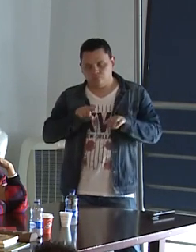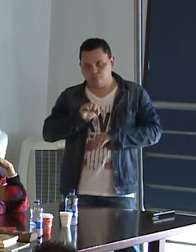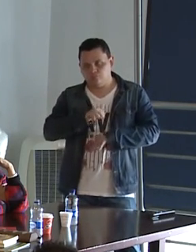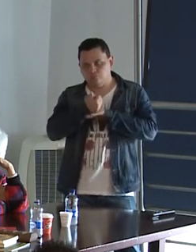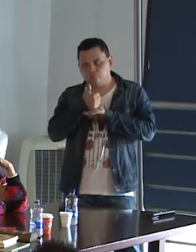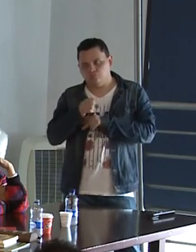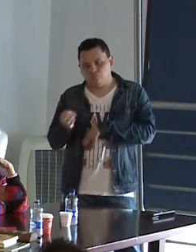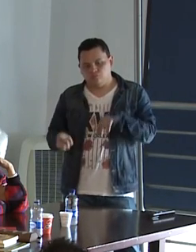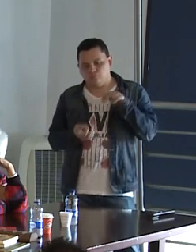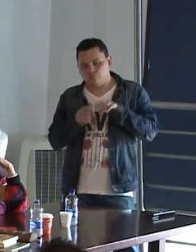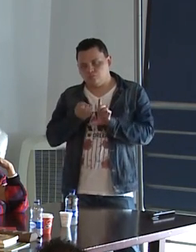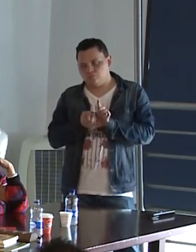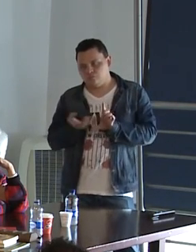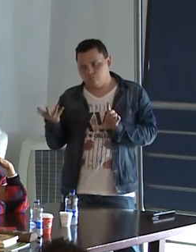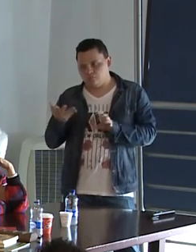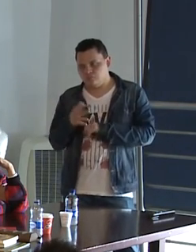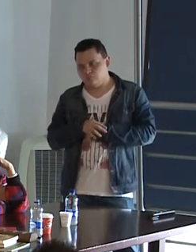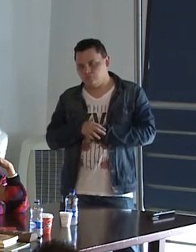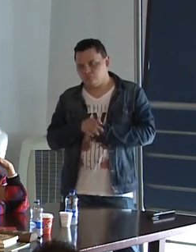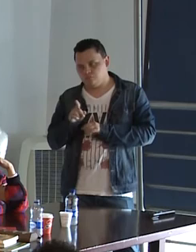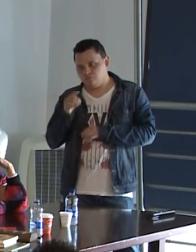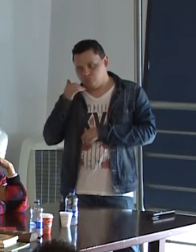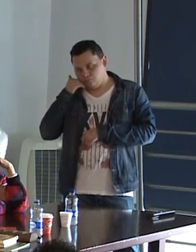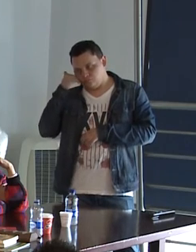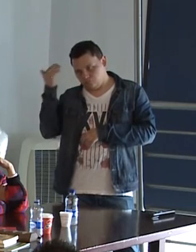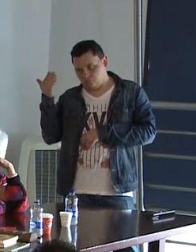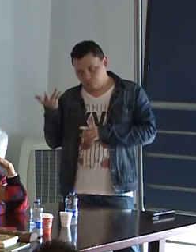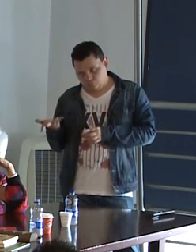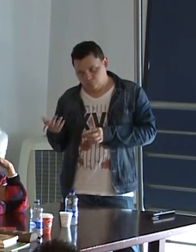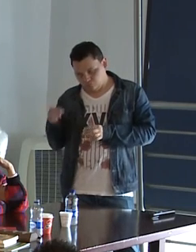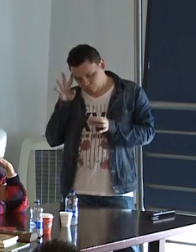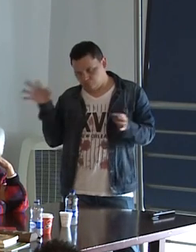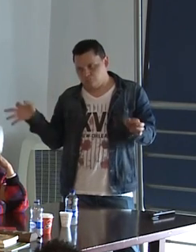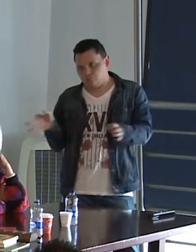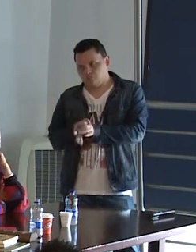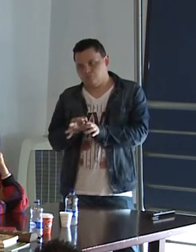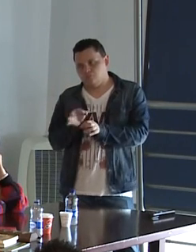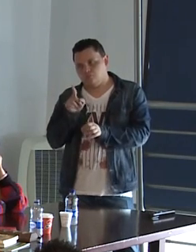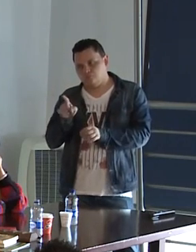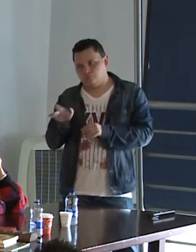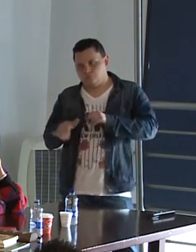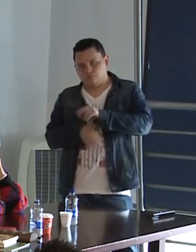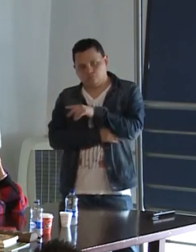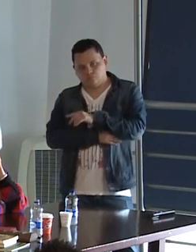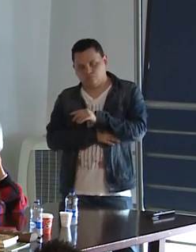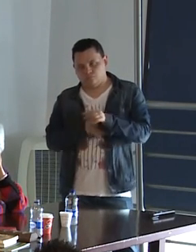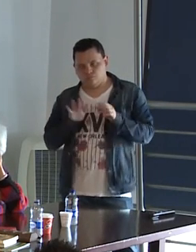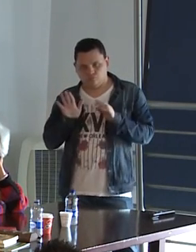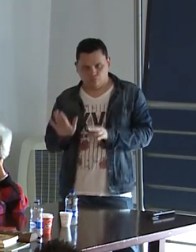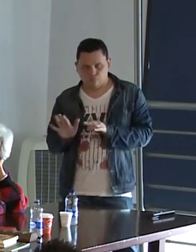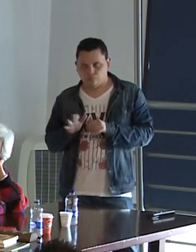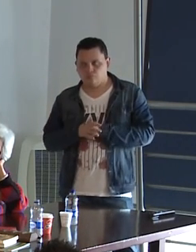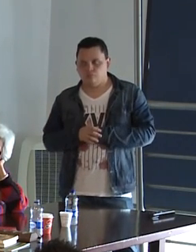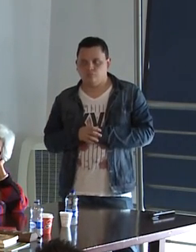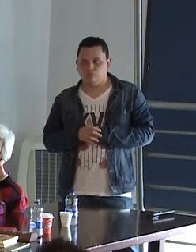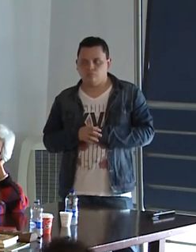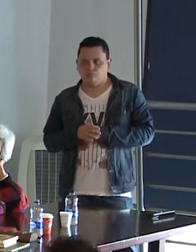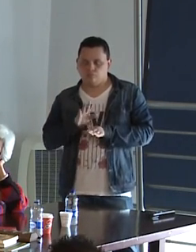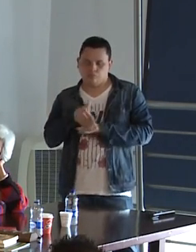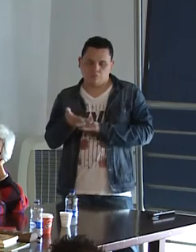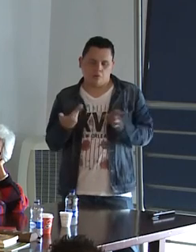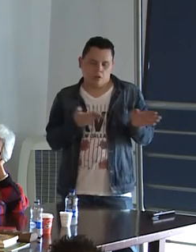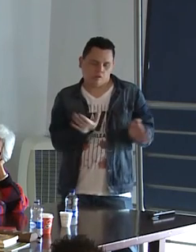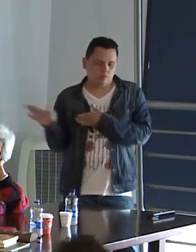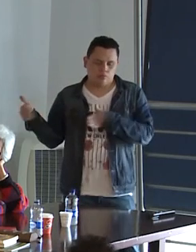de Educación Popular y de Adultos, porque el enfoque fue ese del Ministerio. Después lo